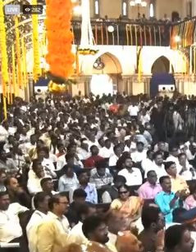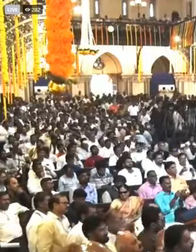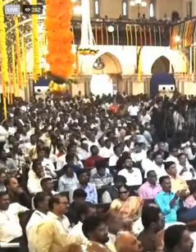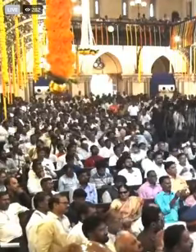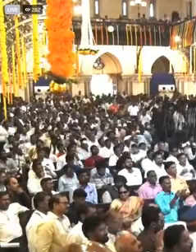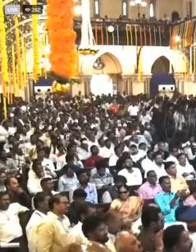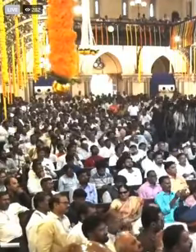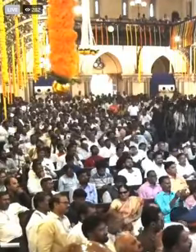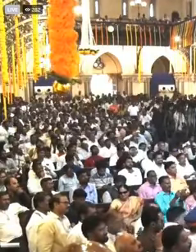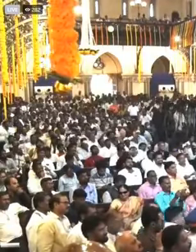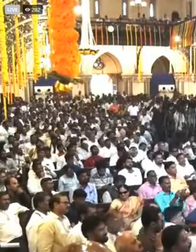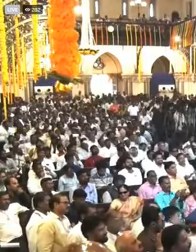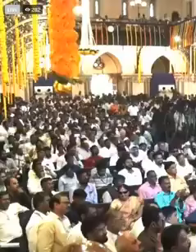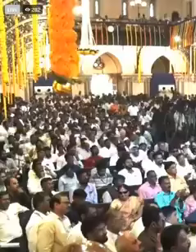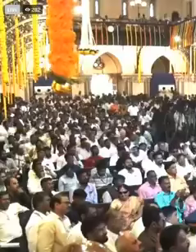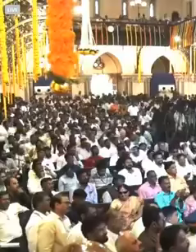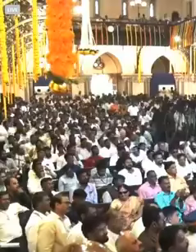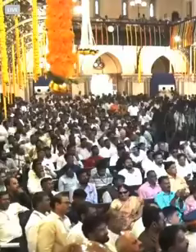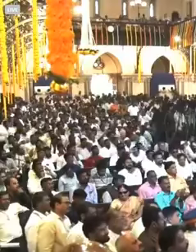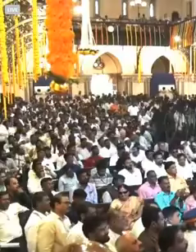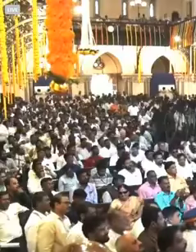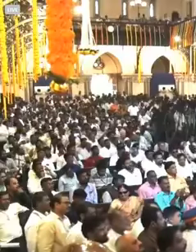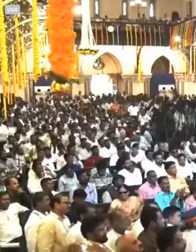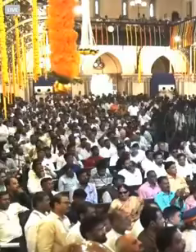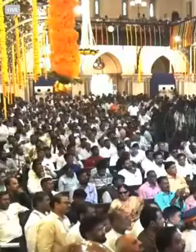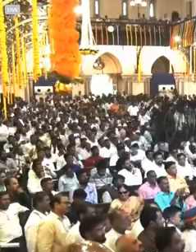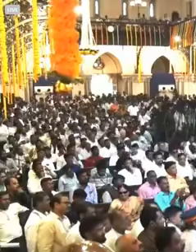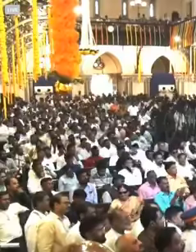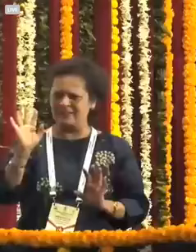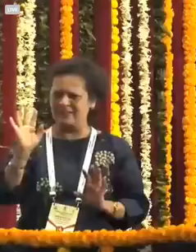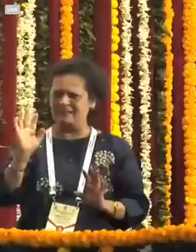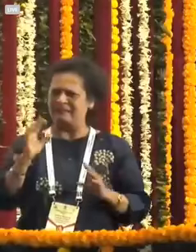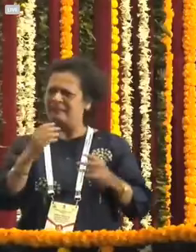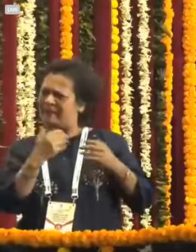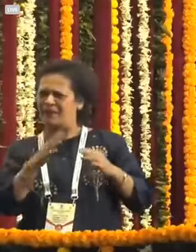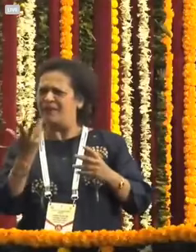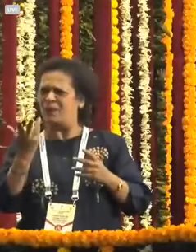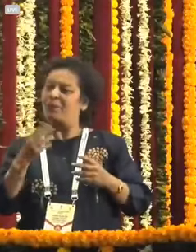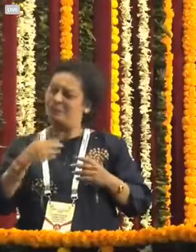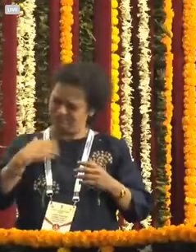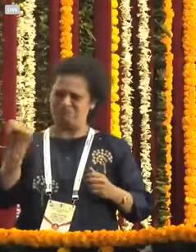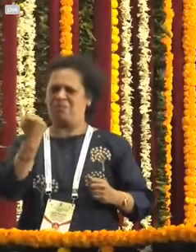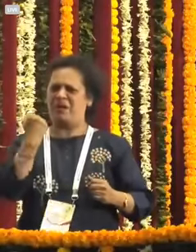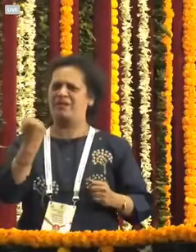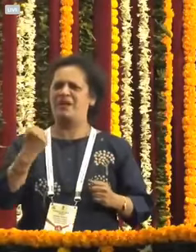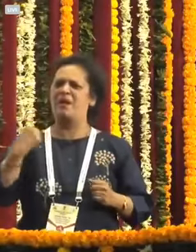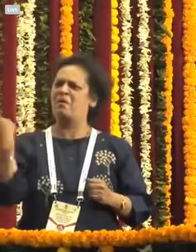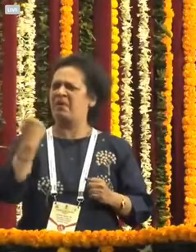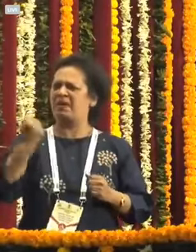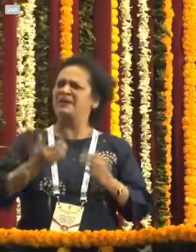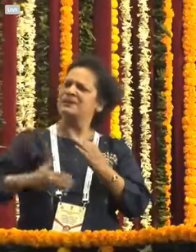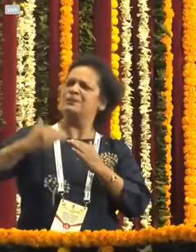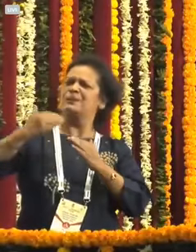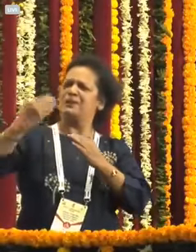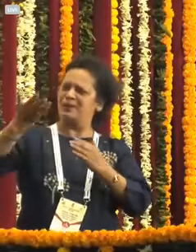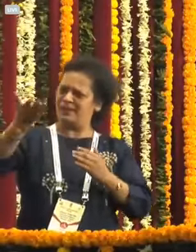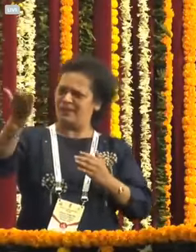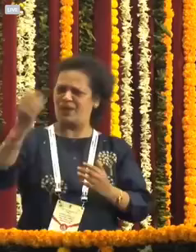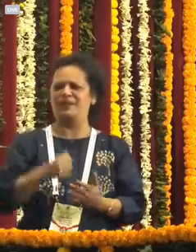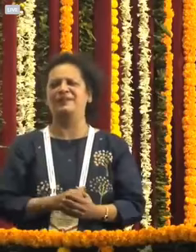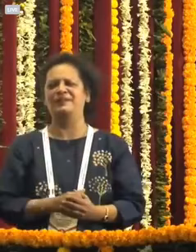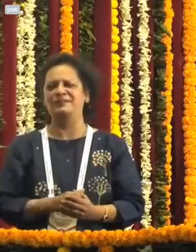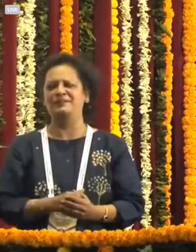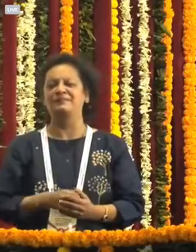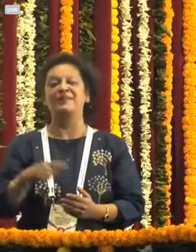करताय त्यामुळे तुमच्यावर मर्यादा असल्या तरी मर्यादा तोडून तुम्ही पुढे जाताय आणि हा आपला मोठेपणा आहे। हे खऱ्या